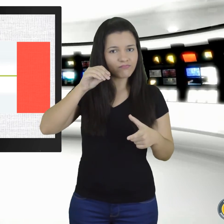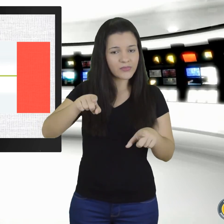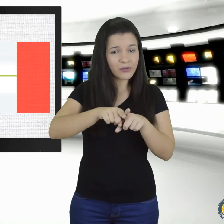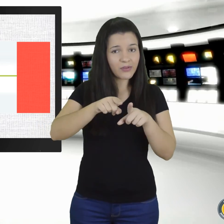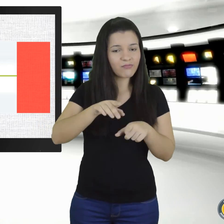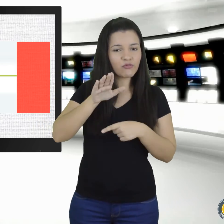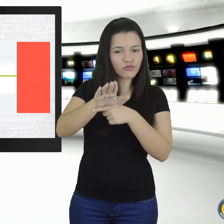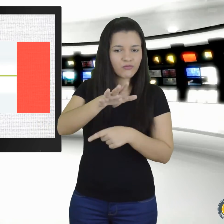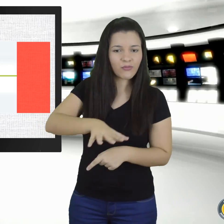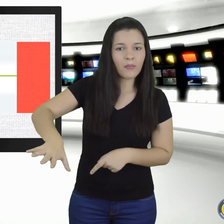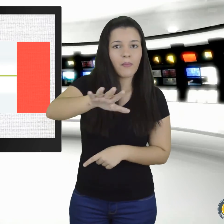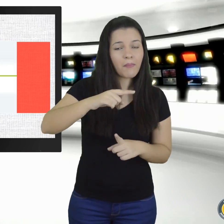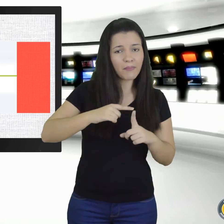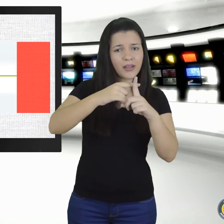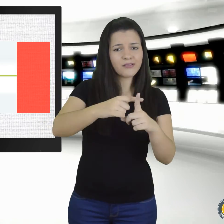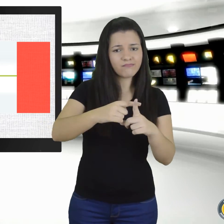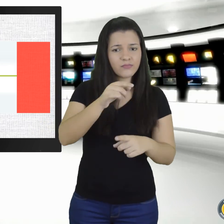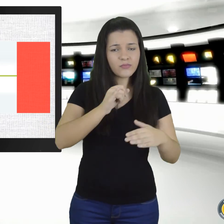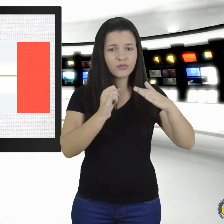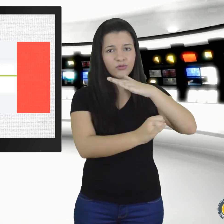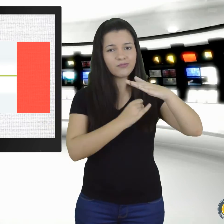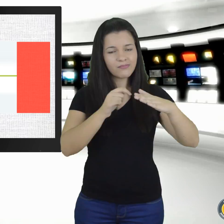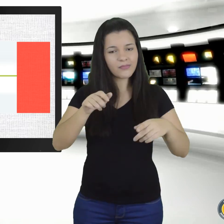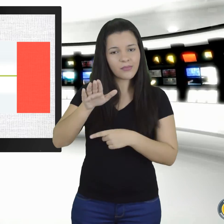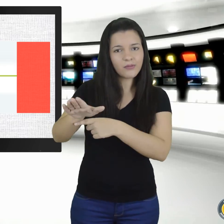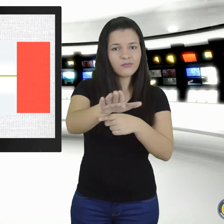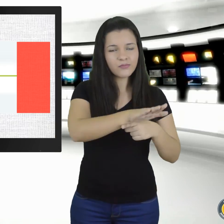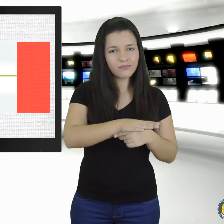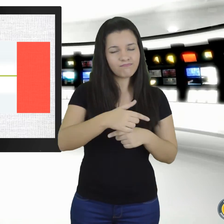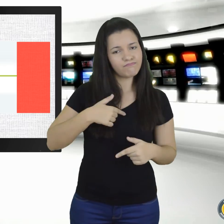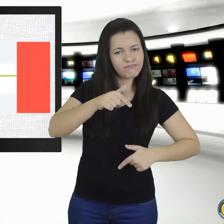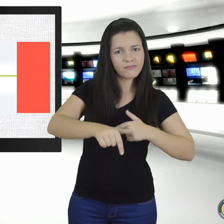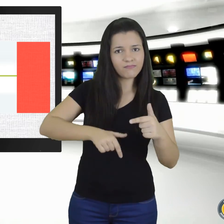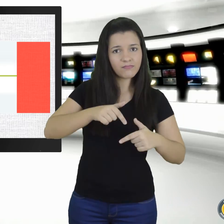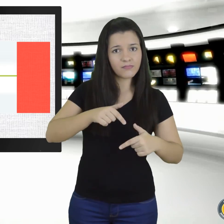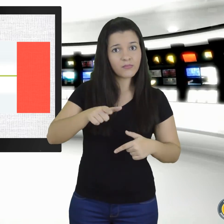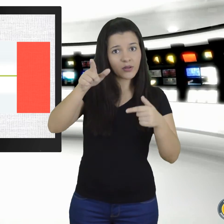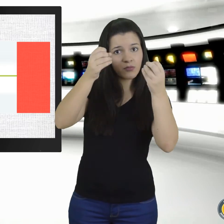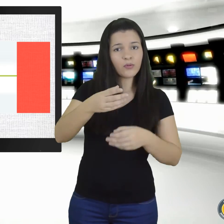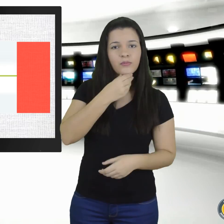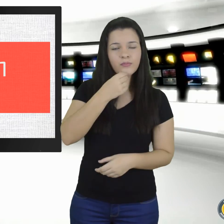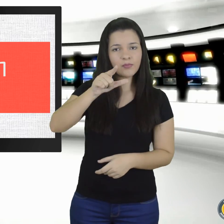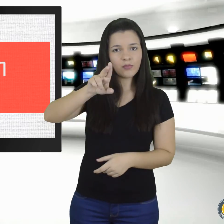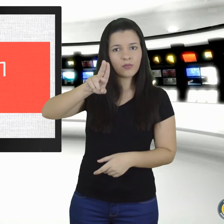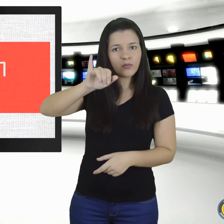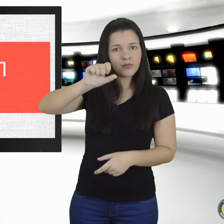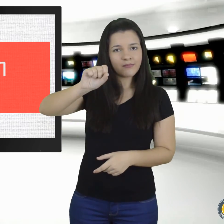de marketing da entidade, que não tem fins lucrativos e trabalha desde 2010 para